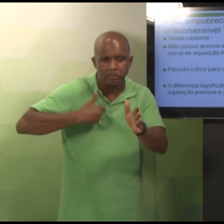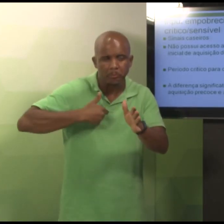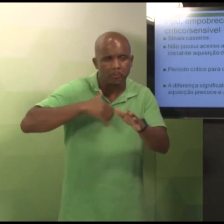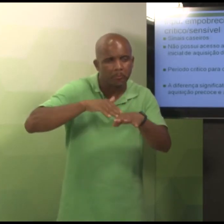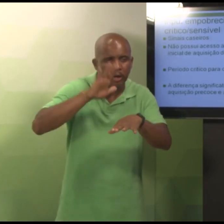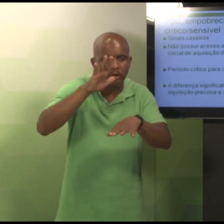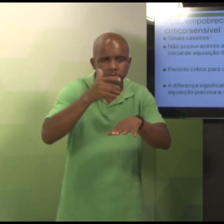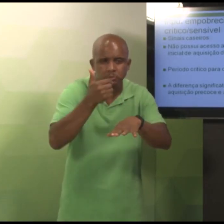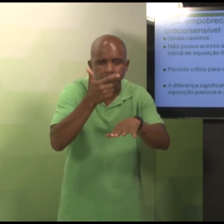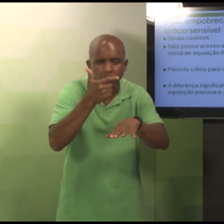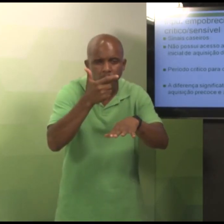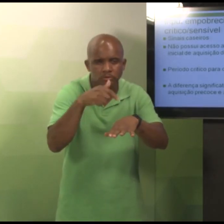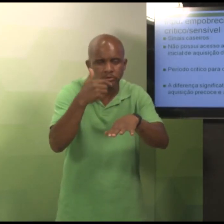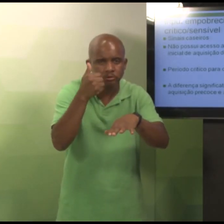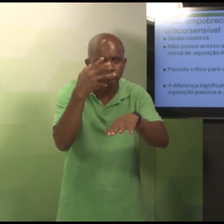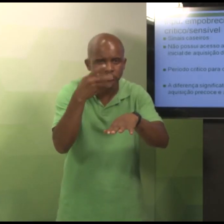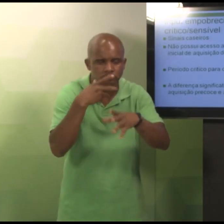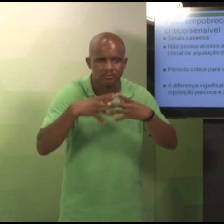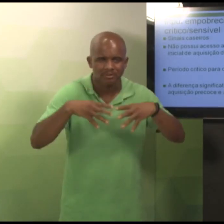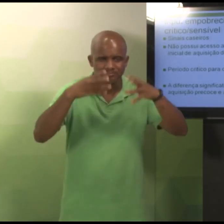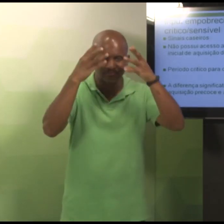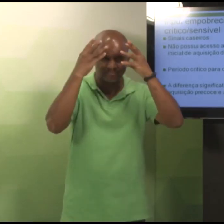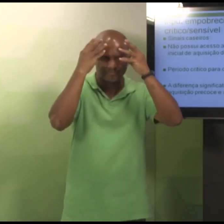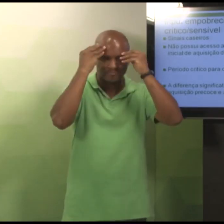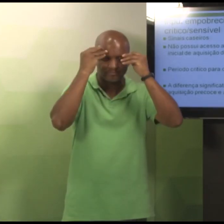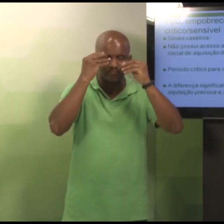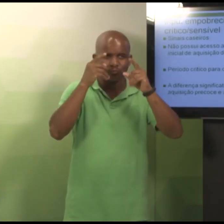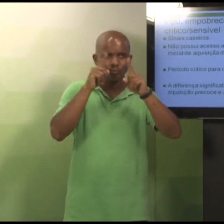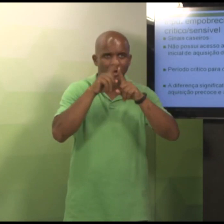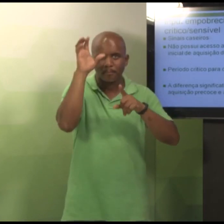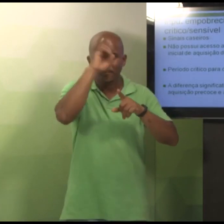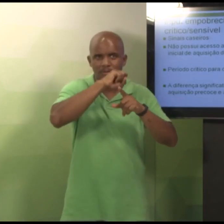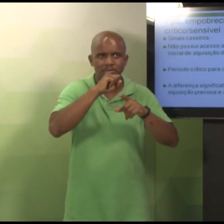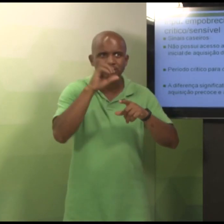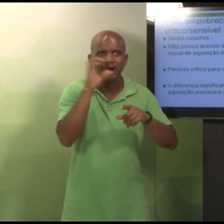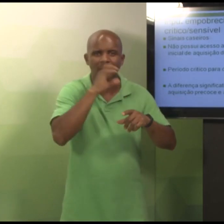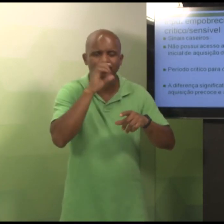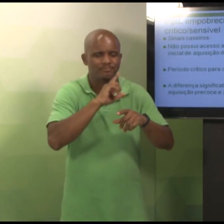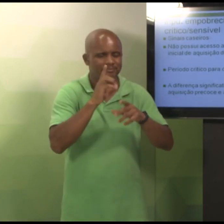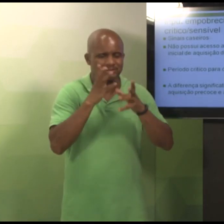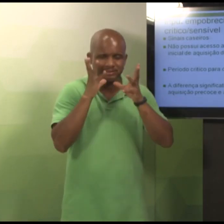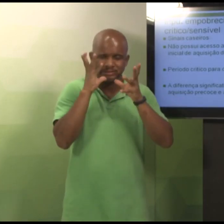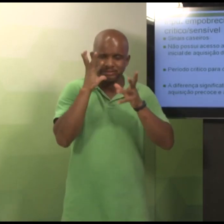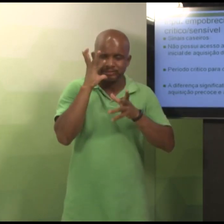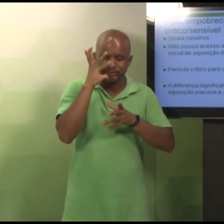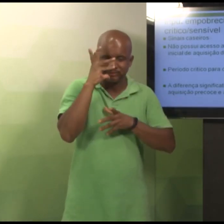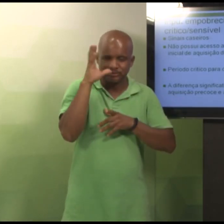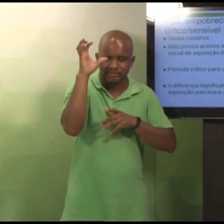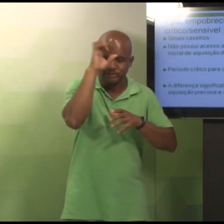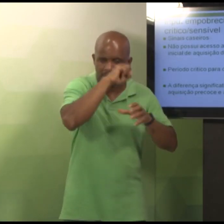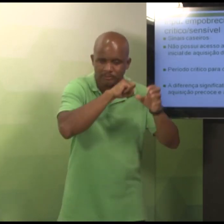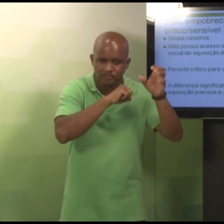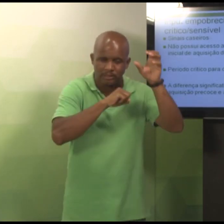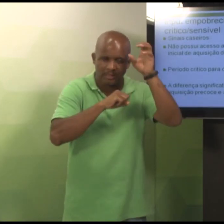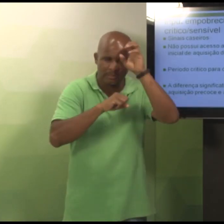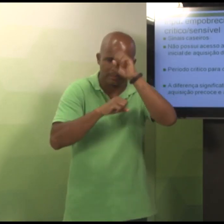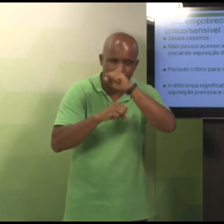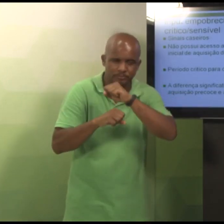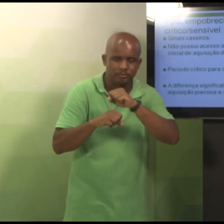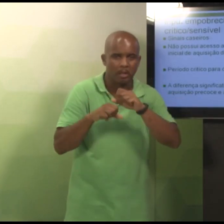com atraso, aos 12, 13 anos, a aprendizagem não será tão rápida, será demorada,